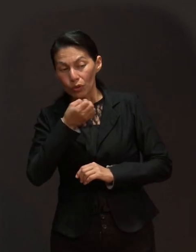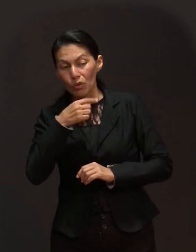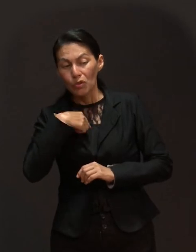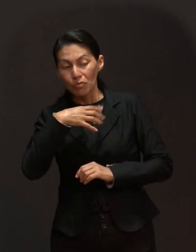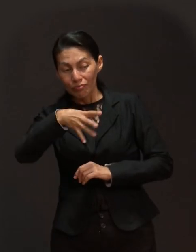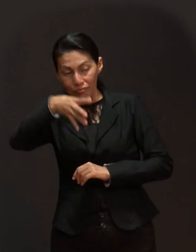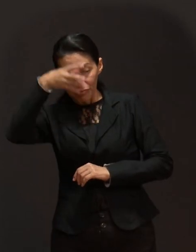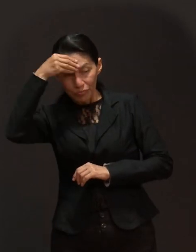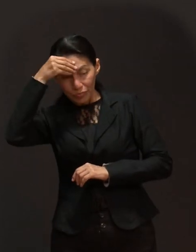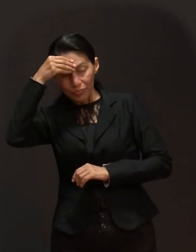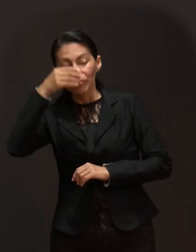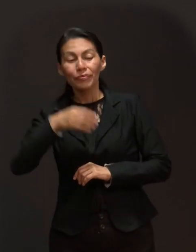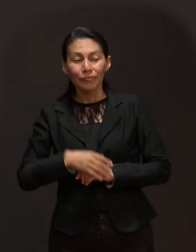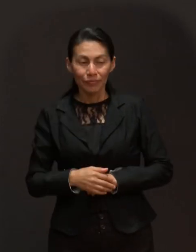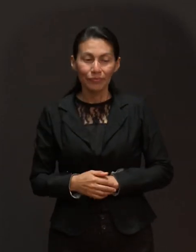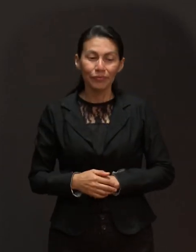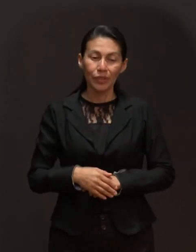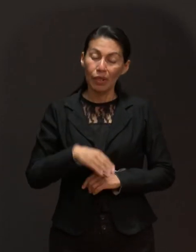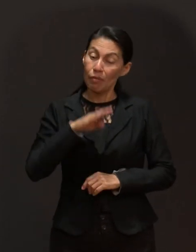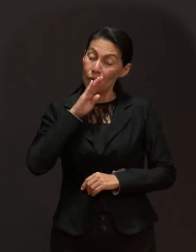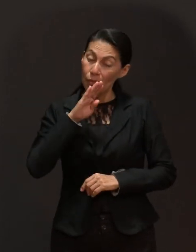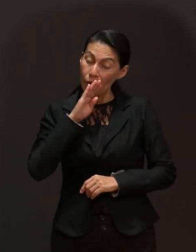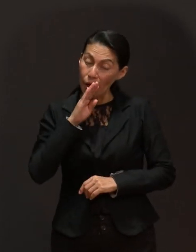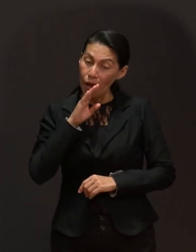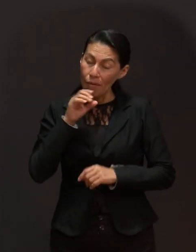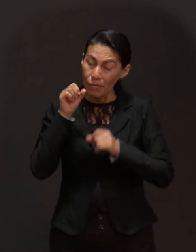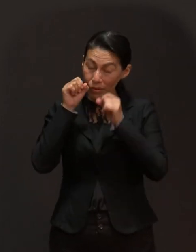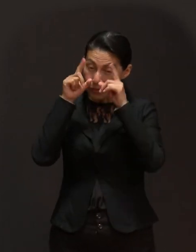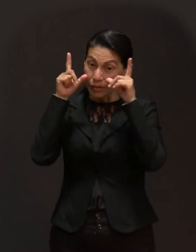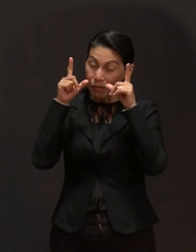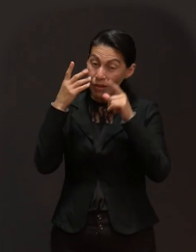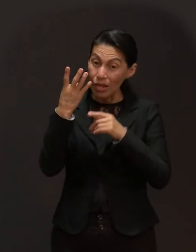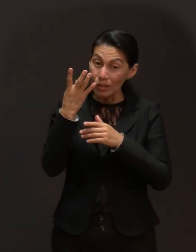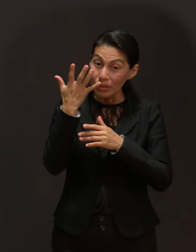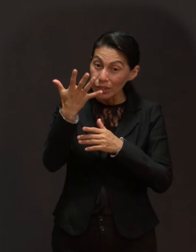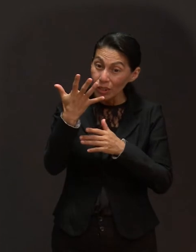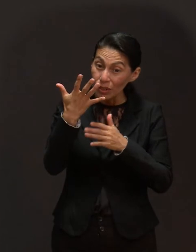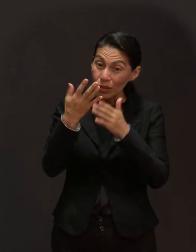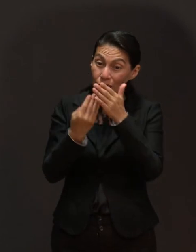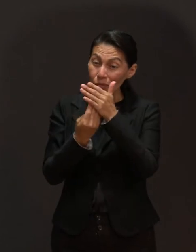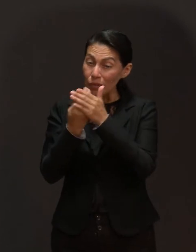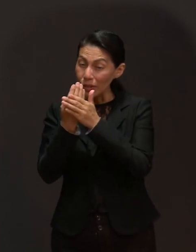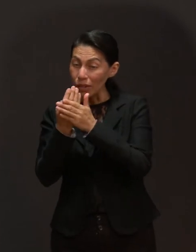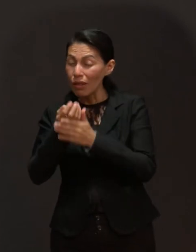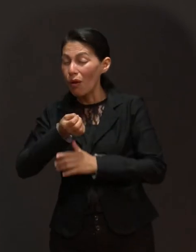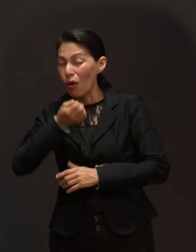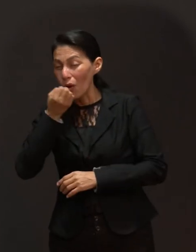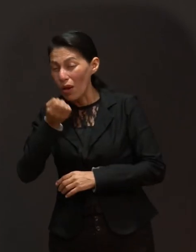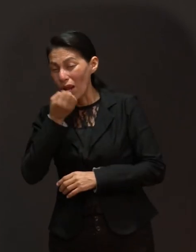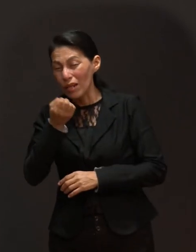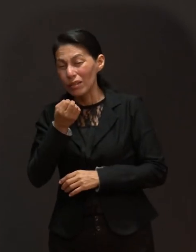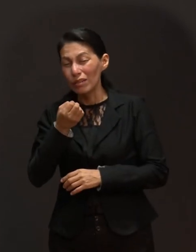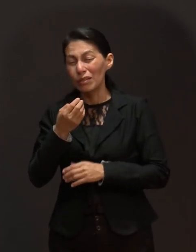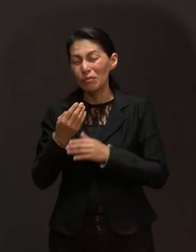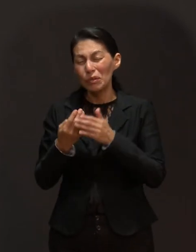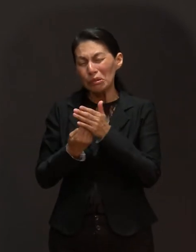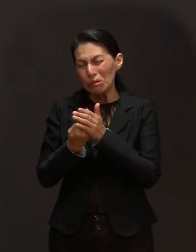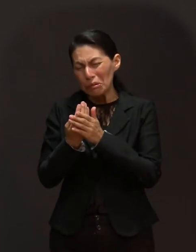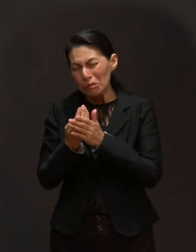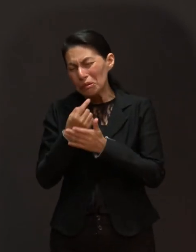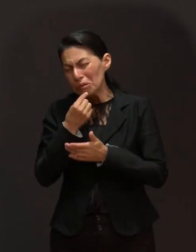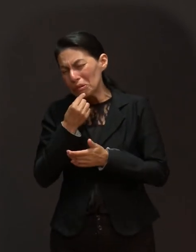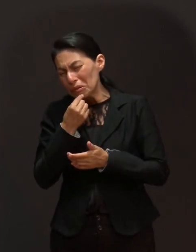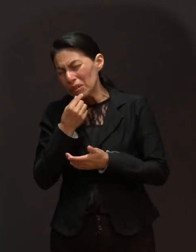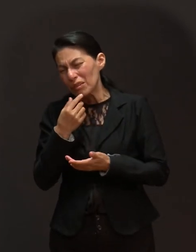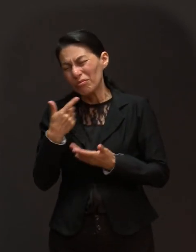el hábito de la oración lo aprendí de ellos. A mi mamá me despertaba a las cinco de la mañana a orar, cuando eras chiquita como